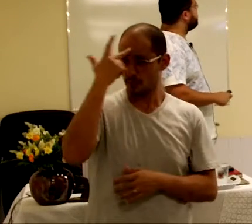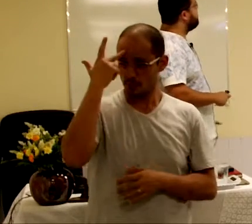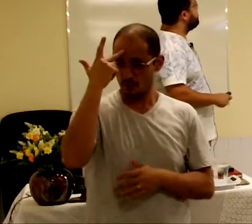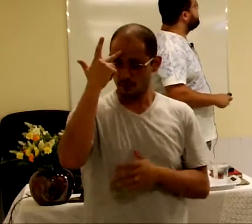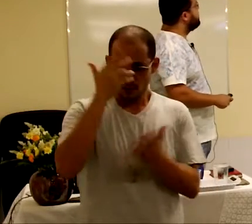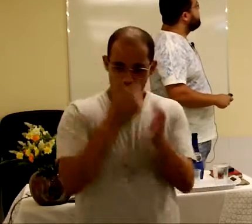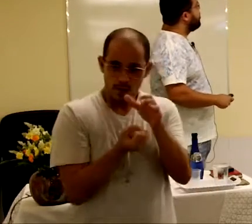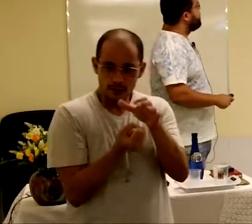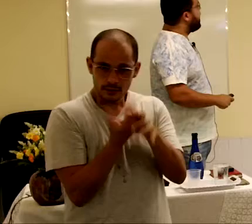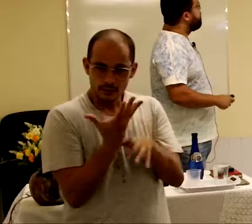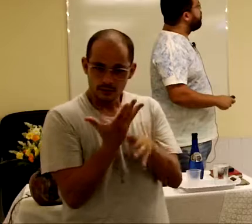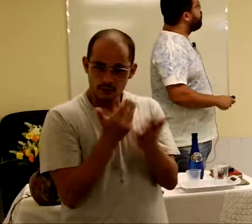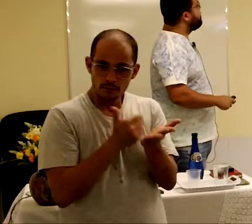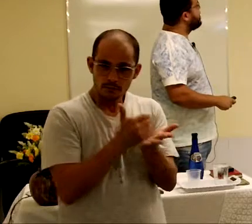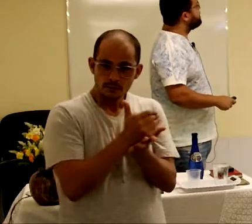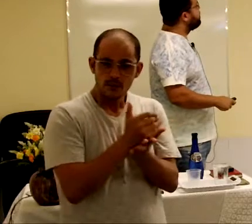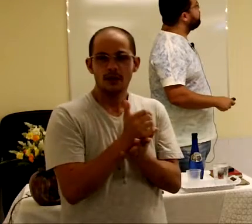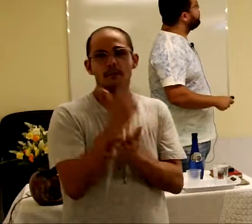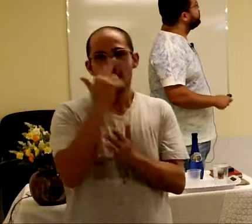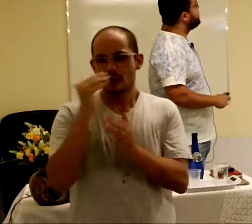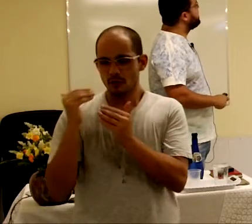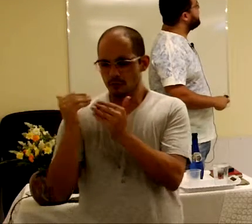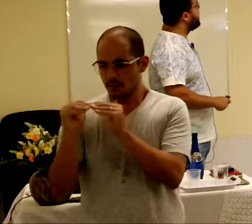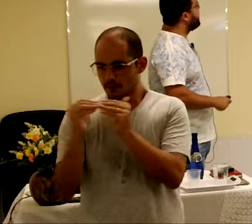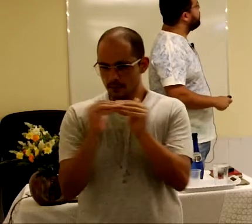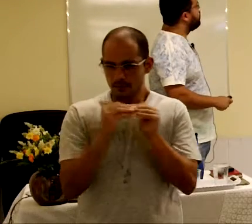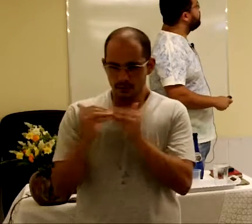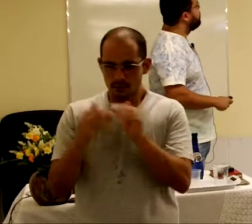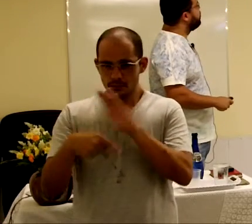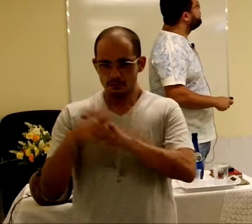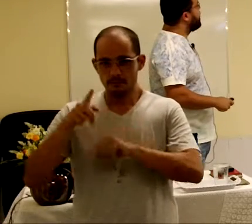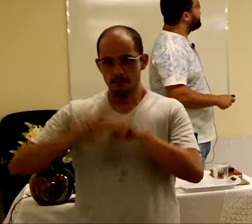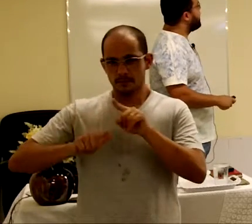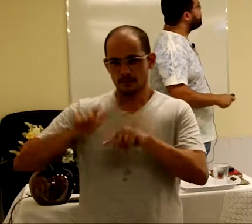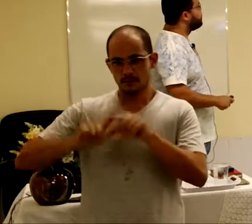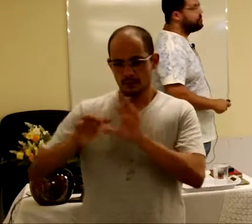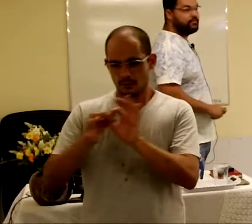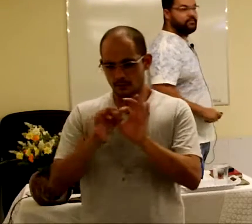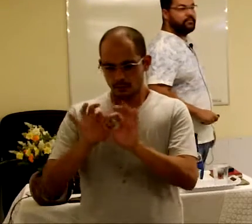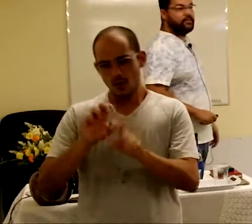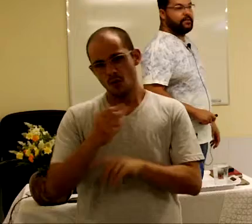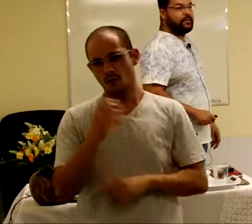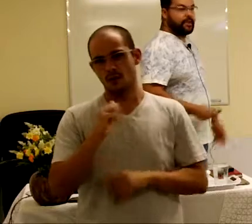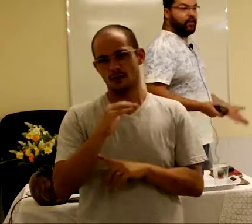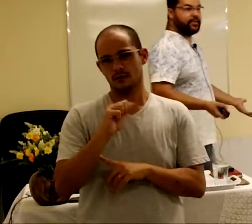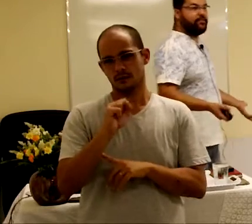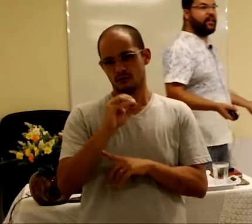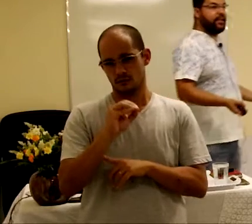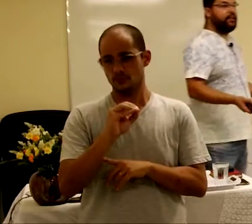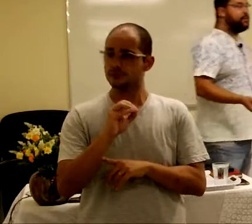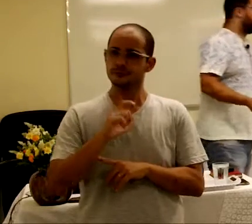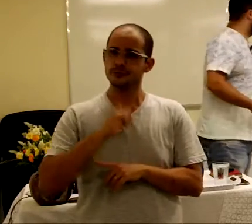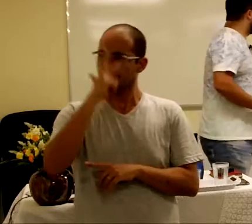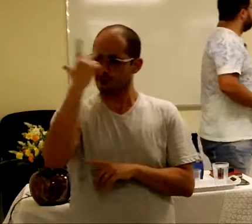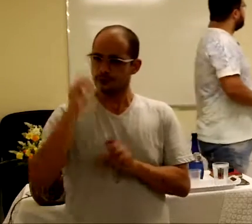né, a origem, a uma combinação fortuita da matéria, ou, por outra, ao acaso? Que há os que defendem,